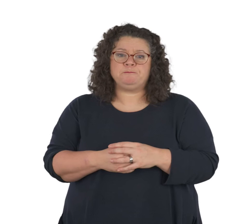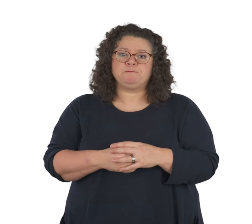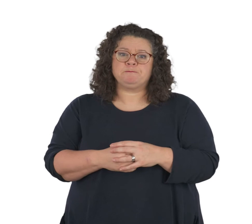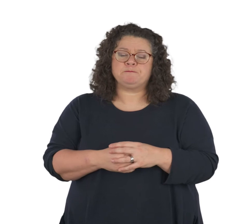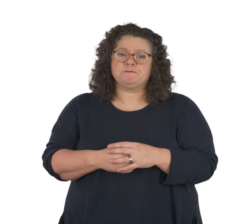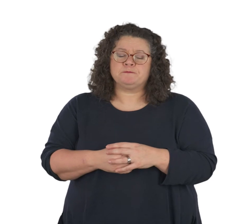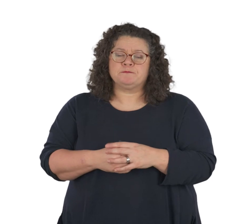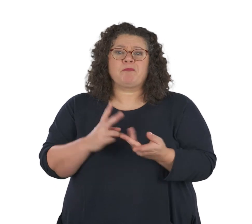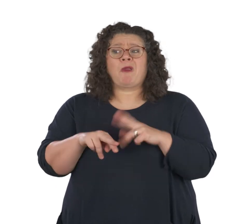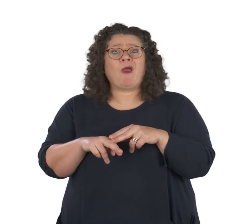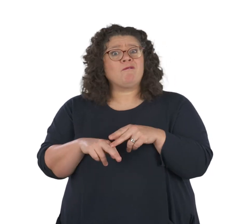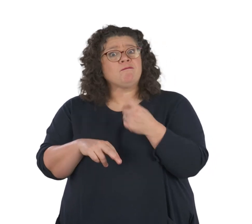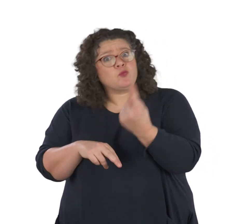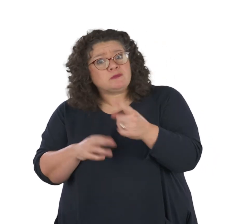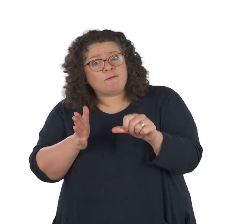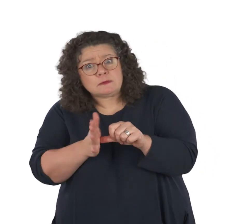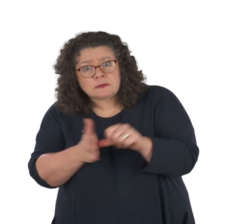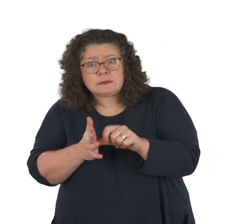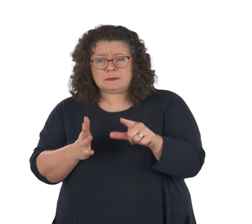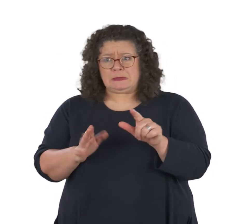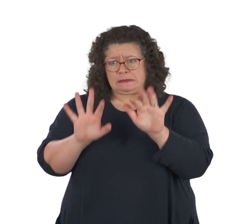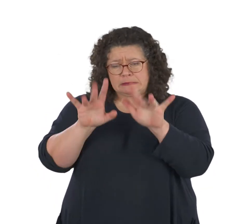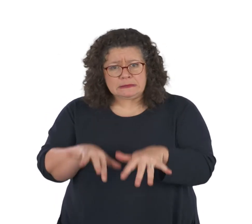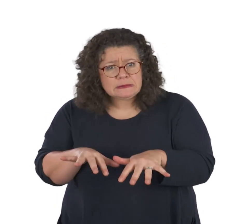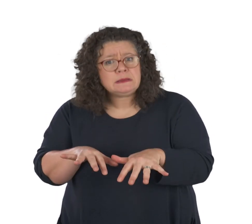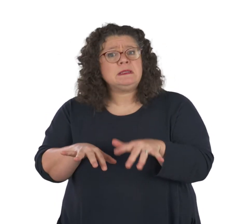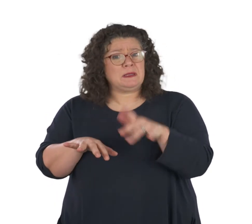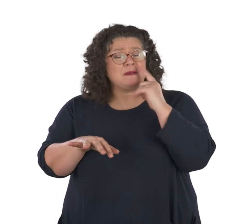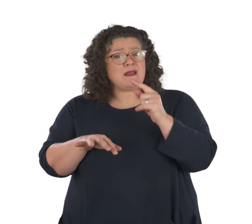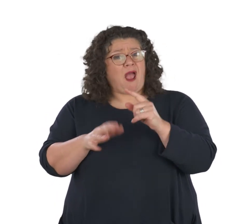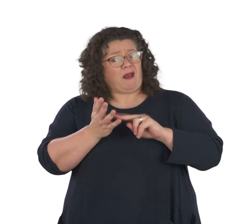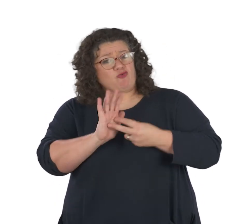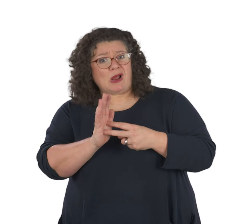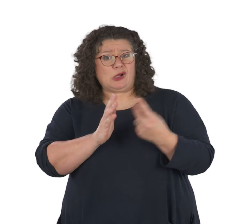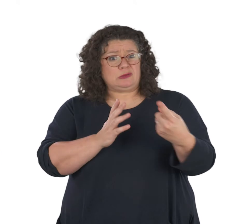Os ydych chi'n cael trafferth llenwi'r ffurflen eich hun, gallwn drefnu i rywun fynd drwyddo gyda